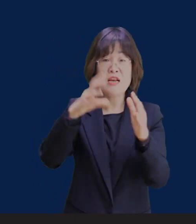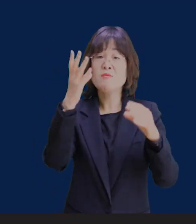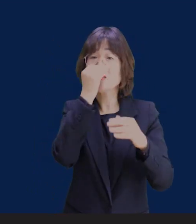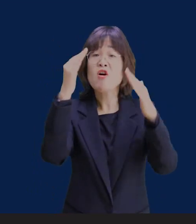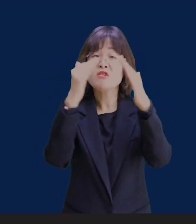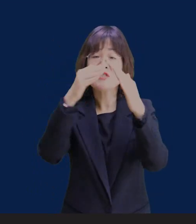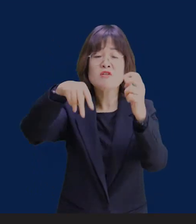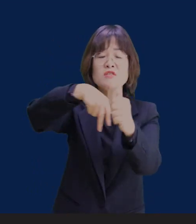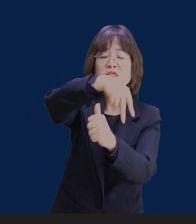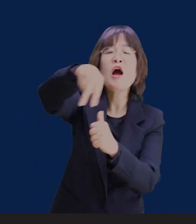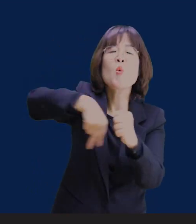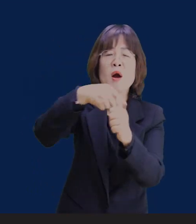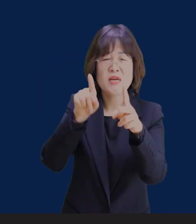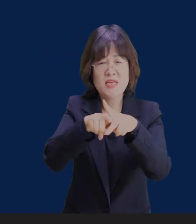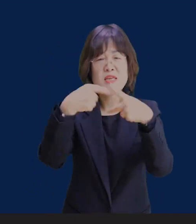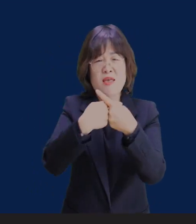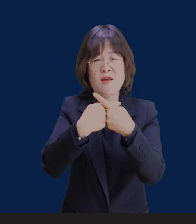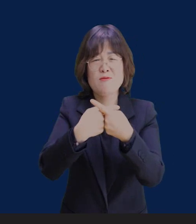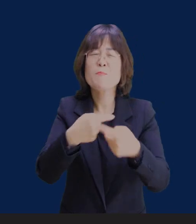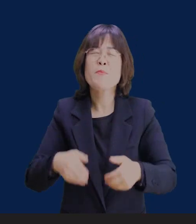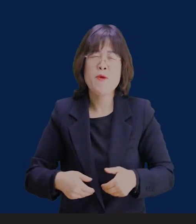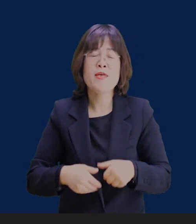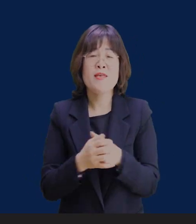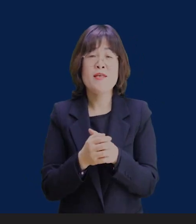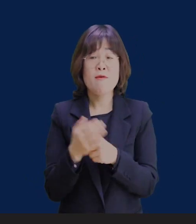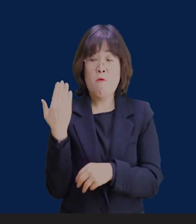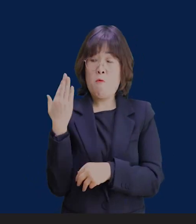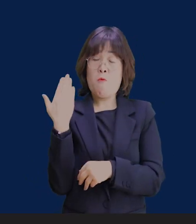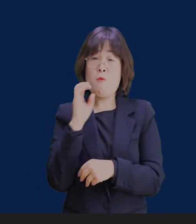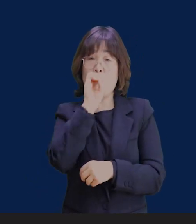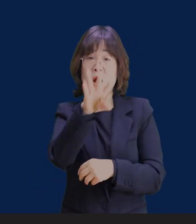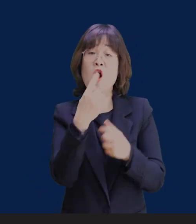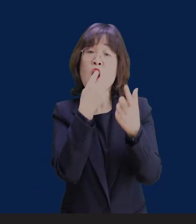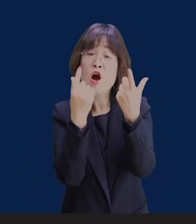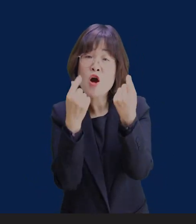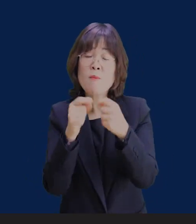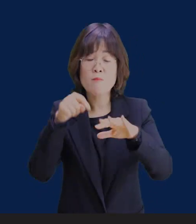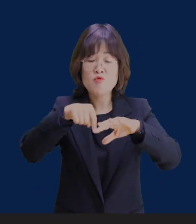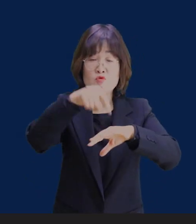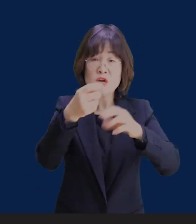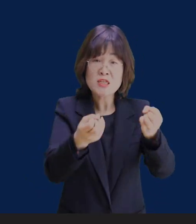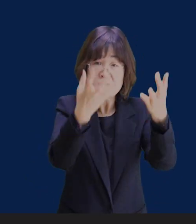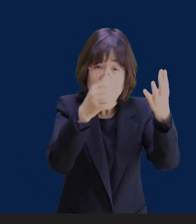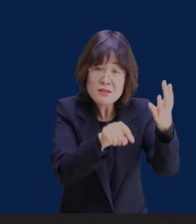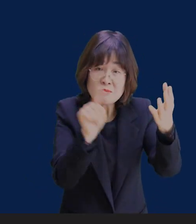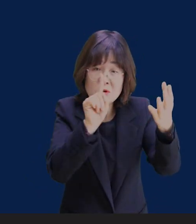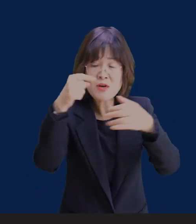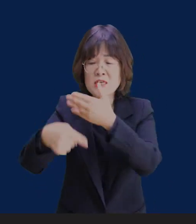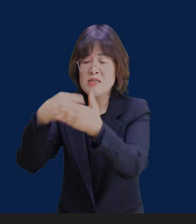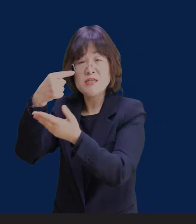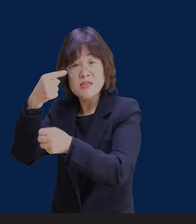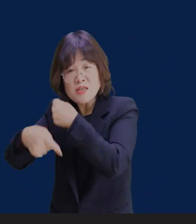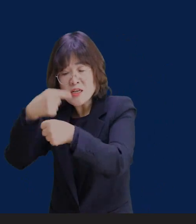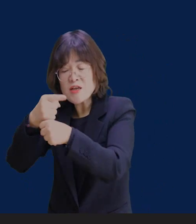이 예루살렘 성전의 상황을 좀 이해할 필요가 있습니다. 좀 전에도 말씀드렸지만 6월절 기간은 1년